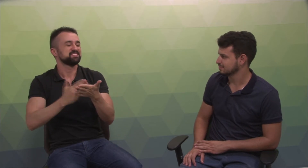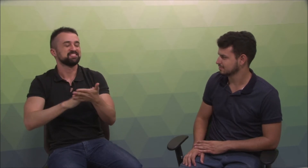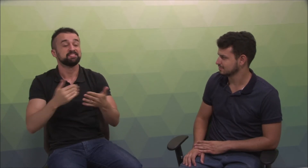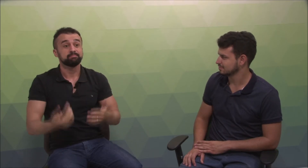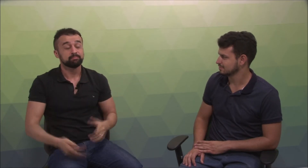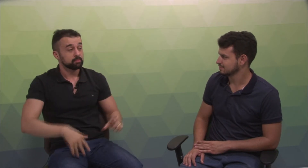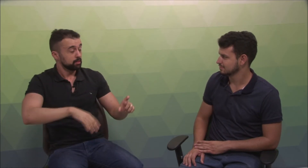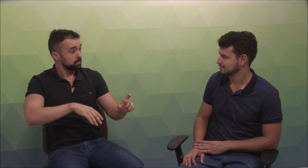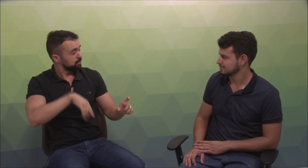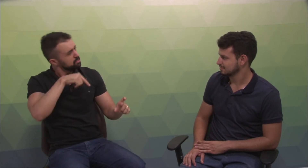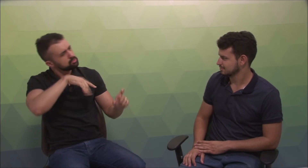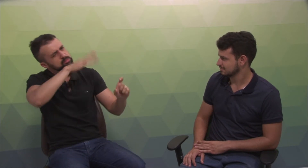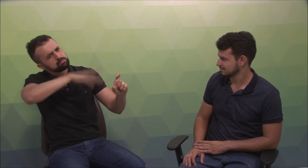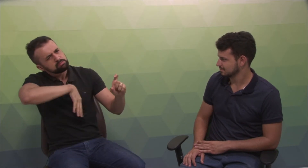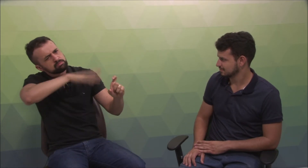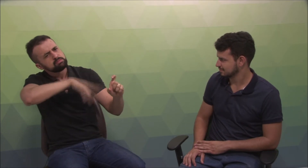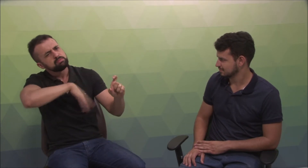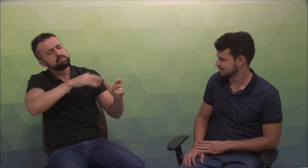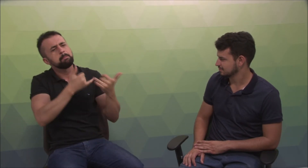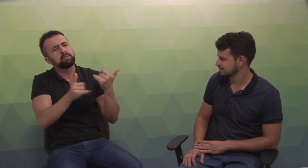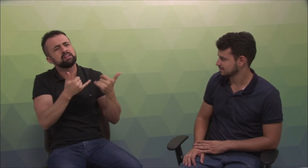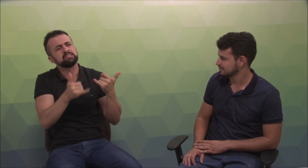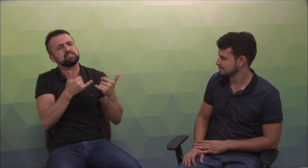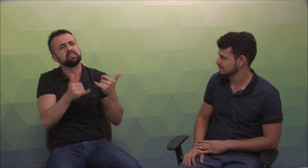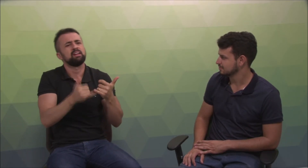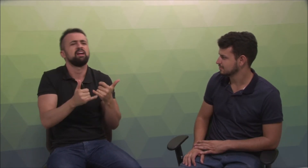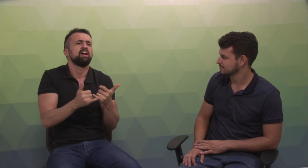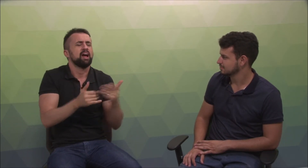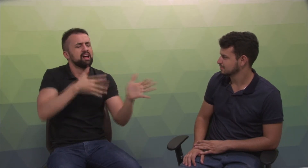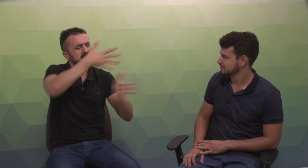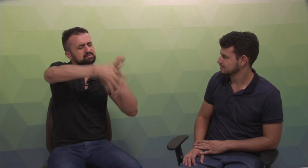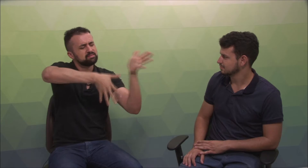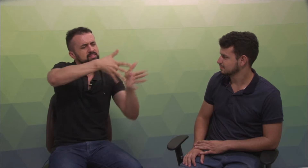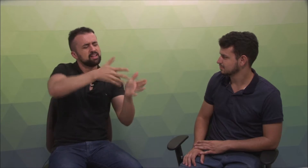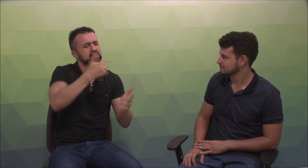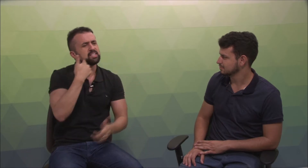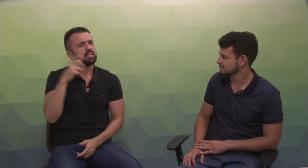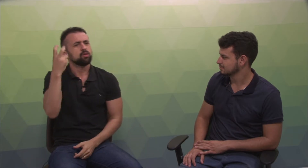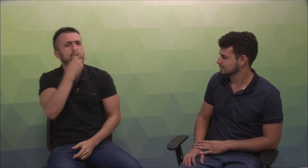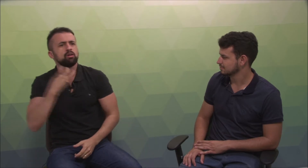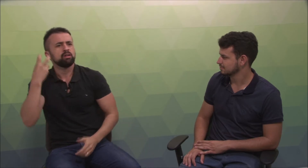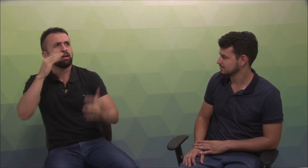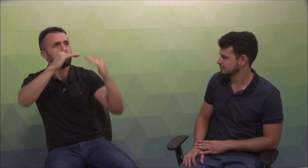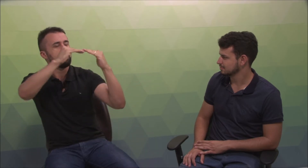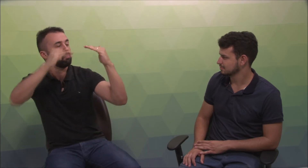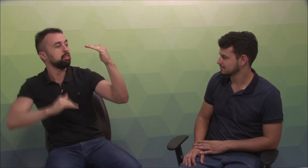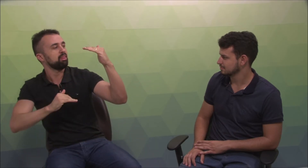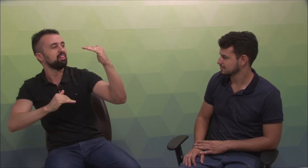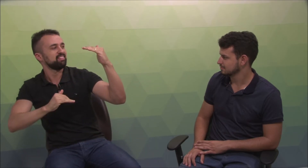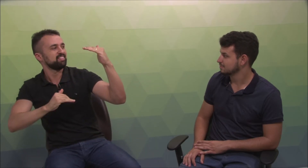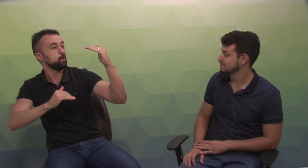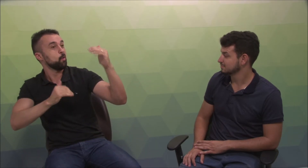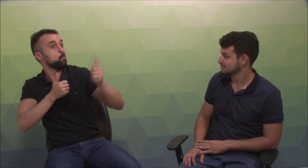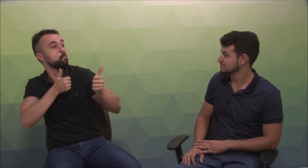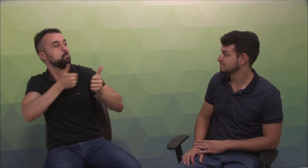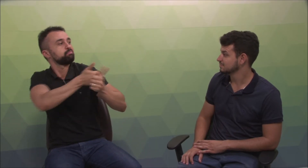palavra-sinal e pronto. Esse mito prega que as línguas de sinais são subordinadas às